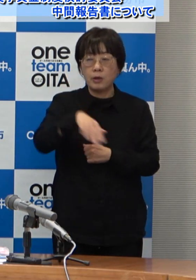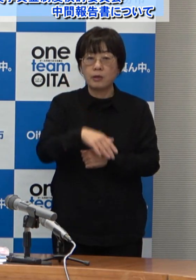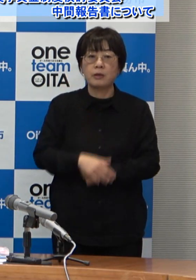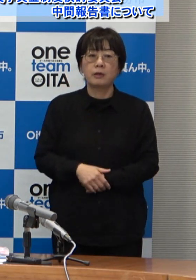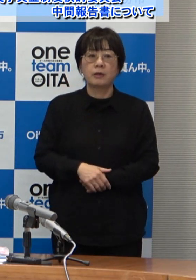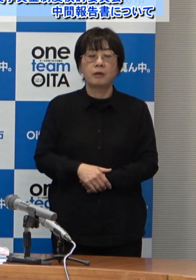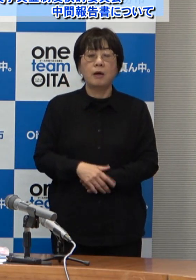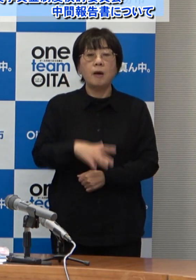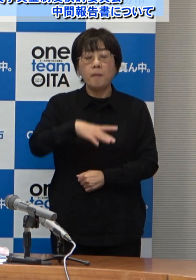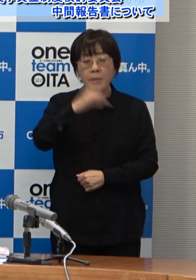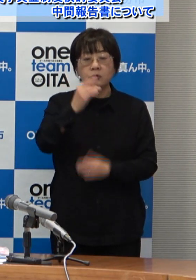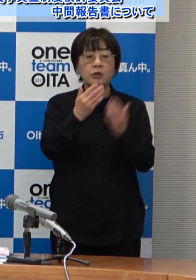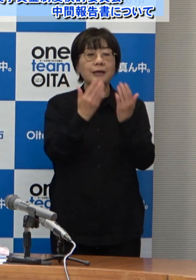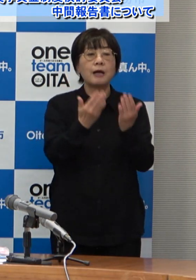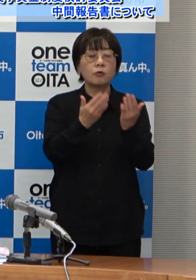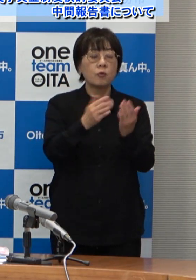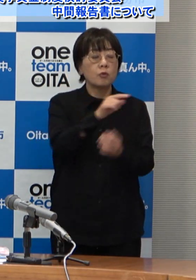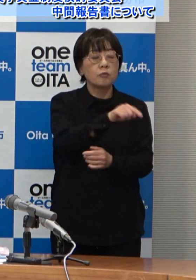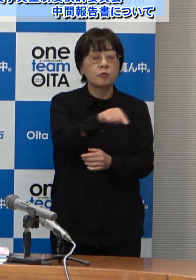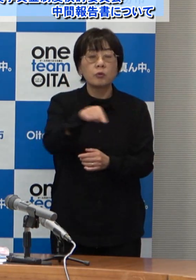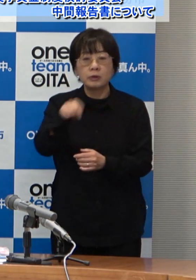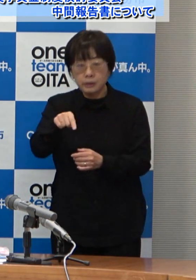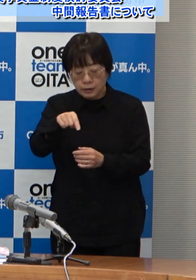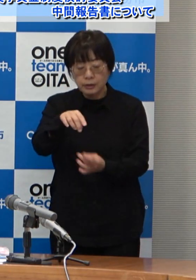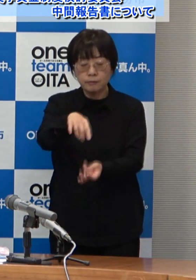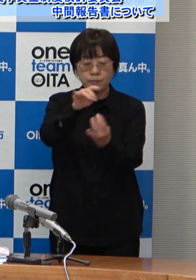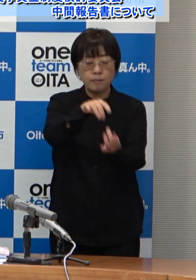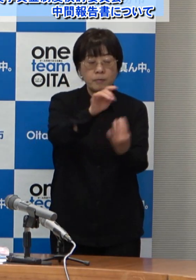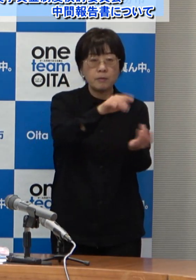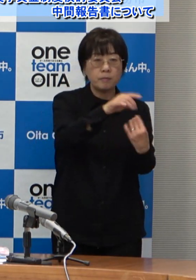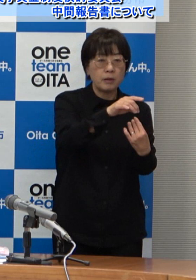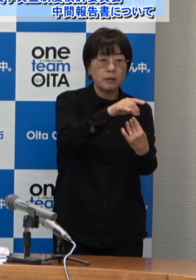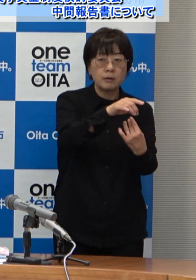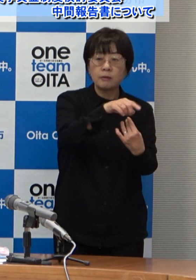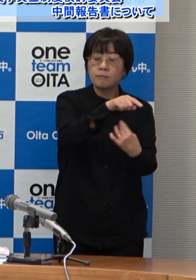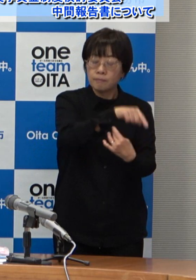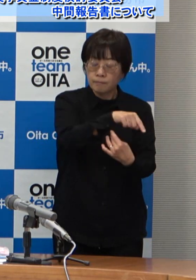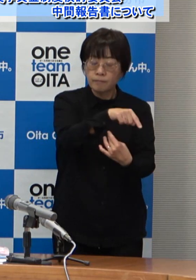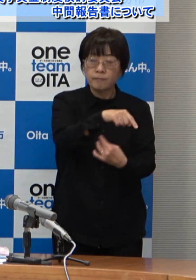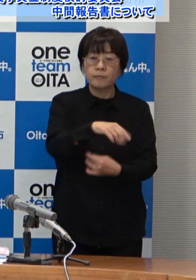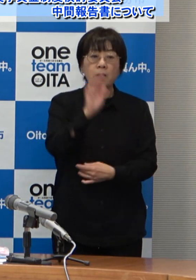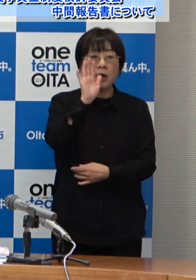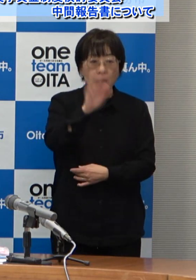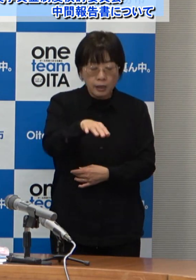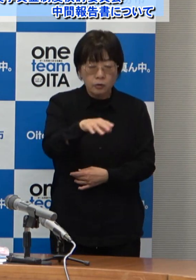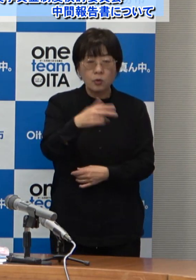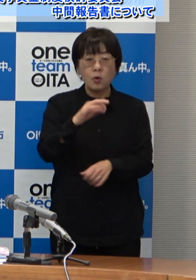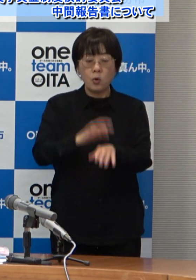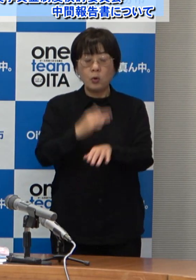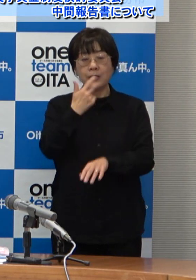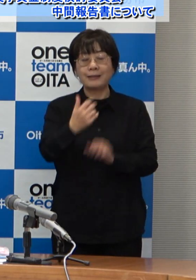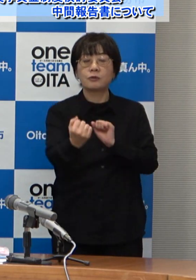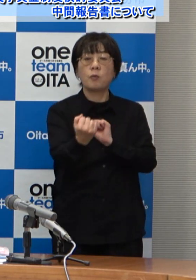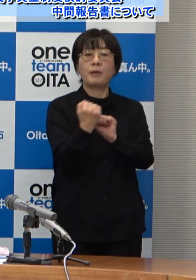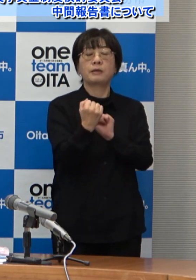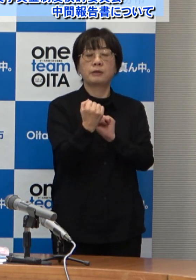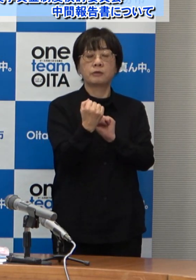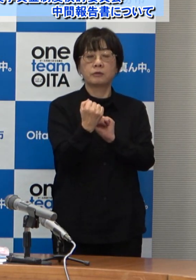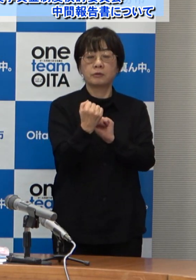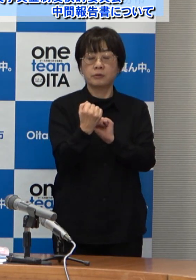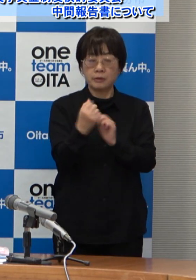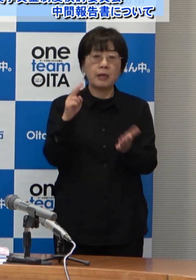はえ各学校の中で先行後学校の中で先行して市において面接最終